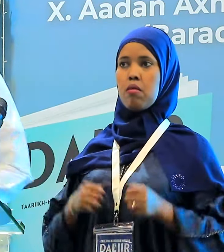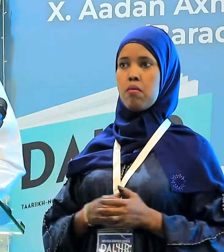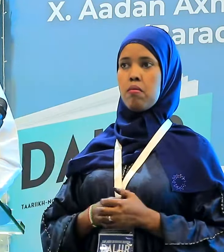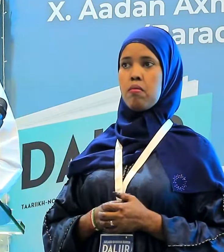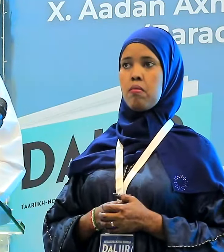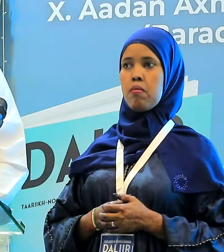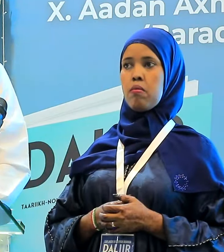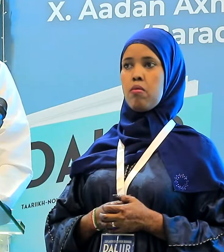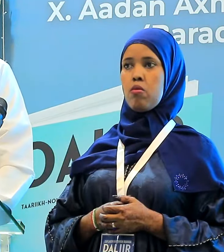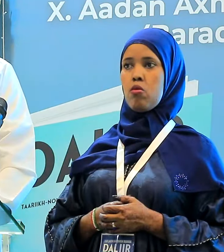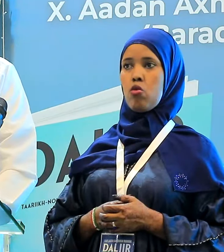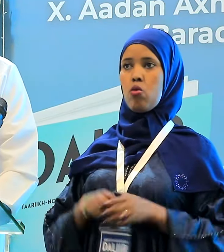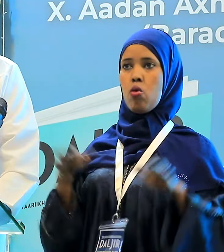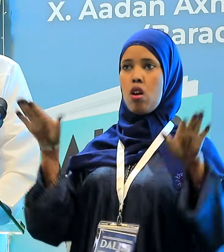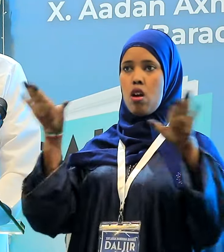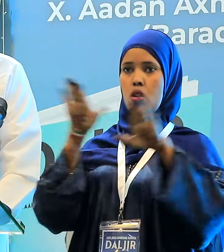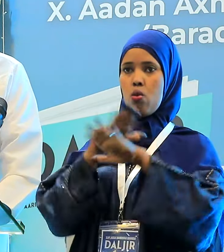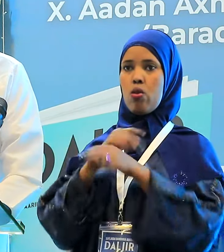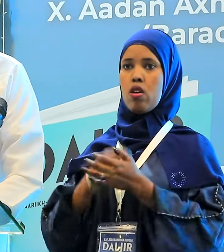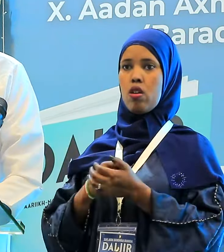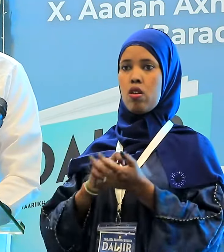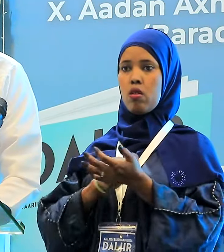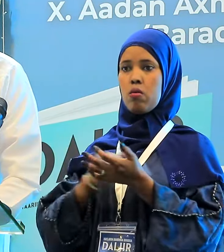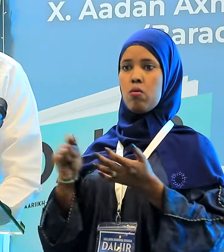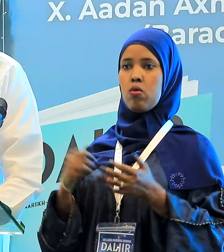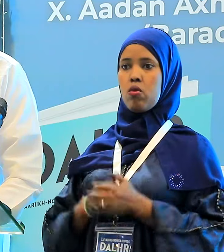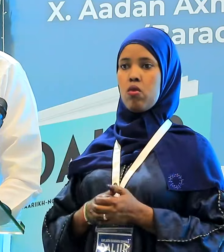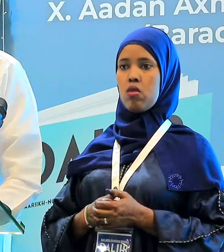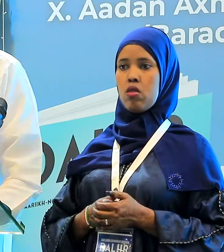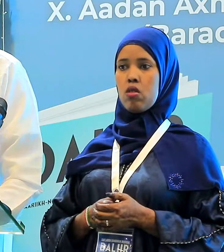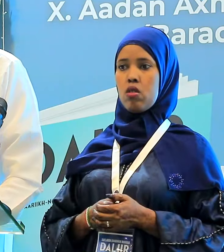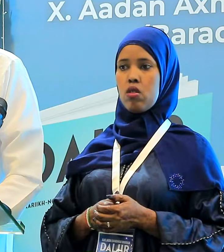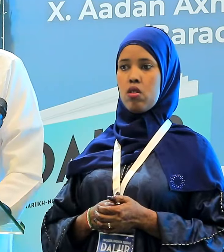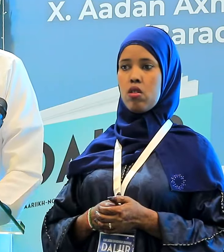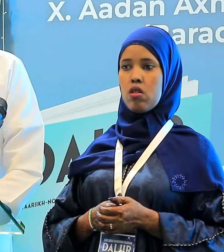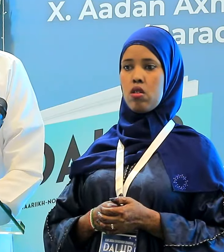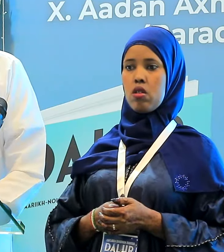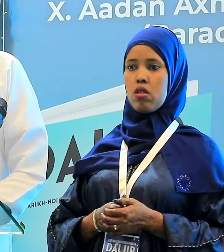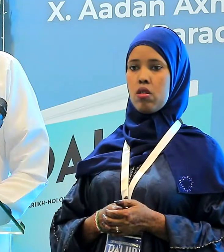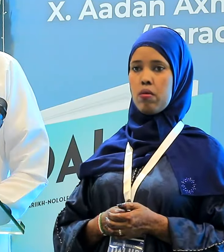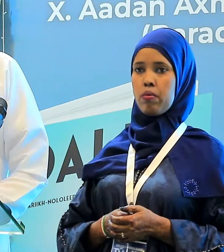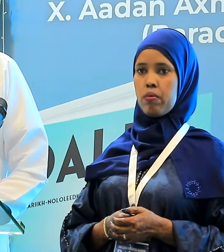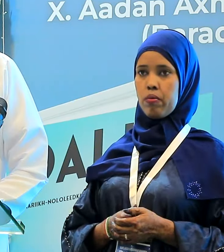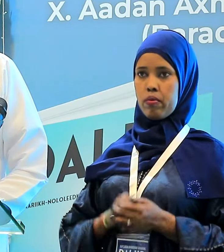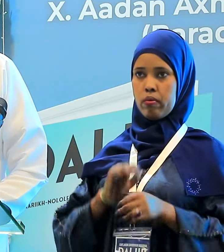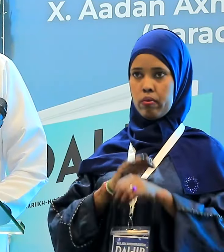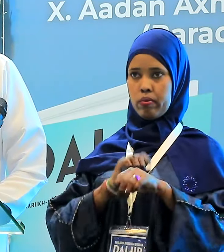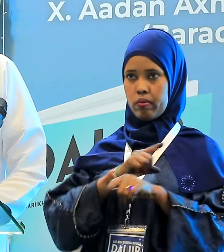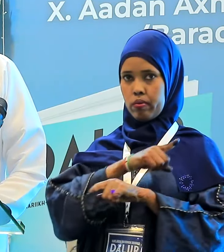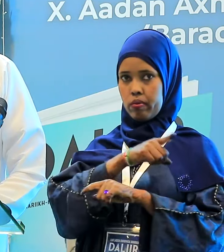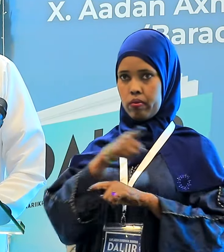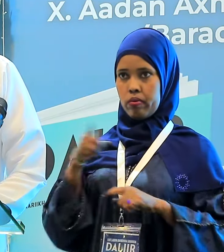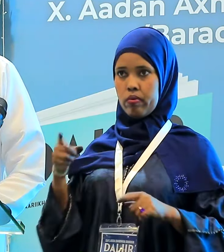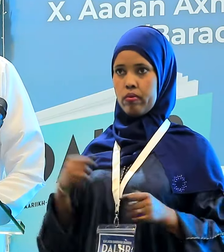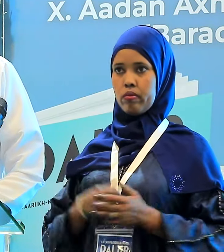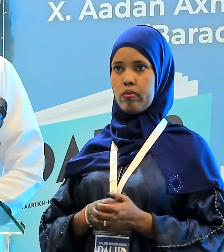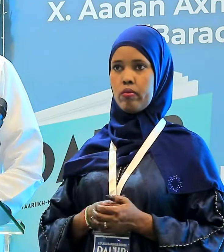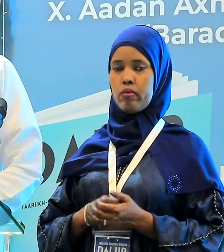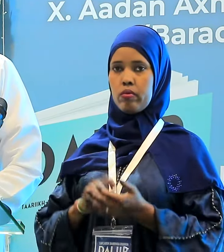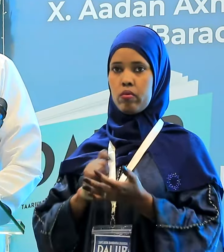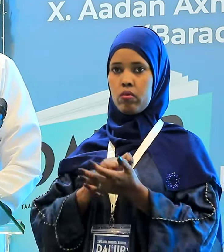بوغ لغا باراي عاو ولو أن غير مكوك وأن السند غير لو يرد يا أخويا كيف وكم قري